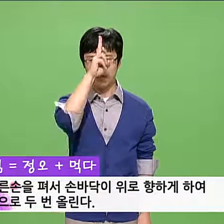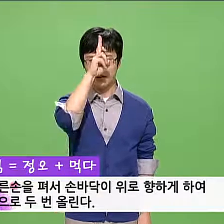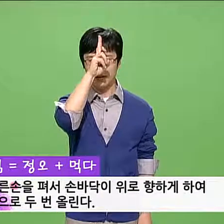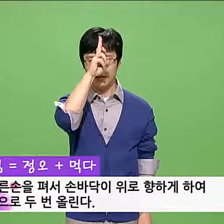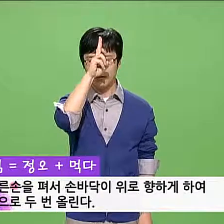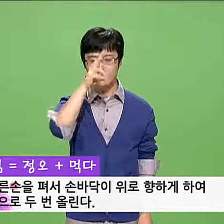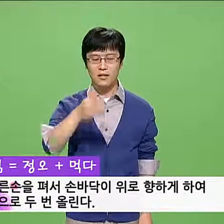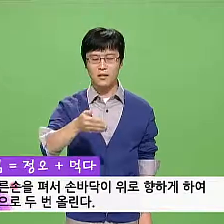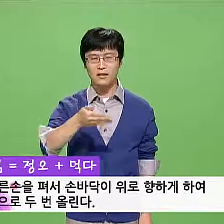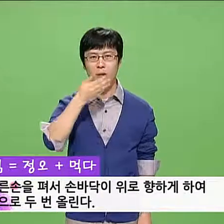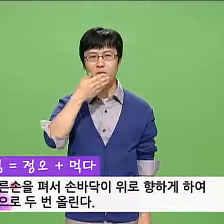올립니다.